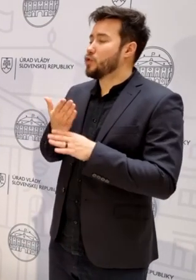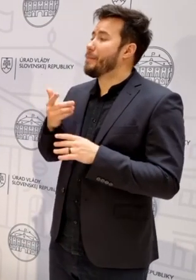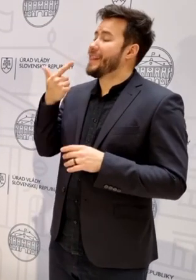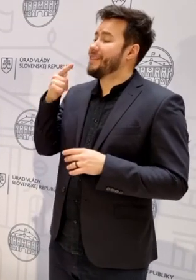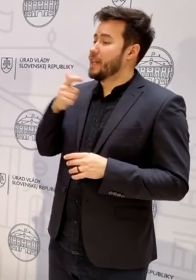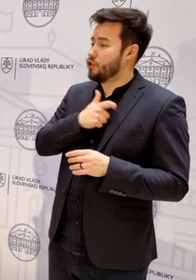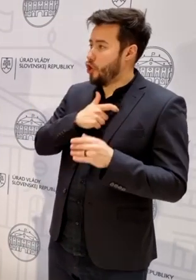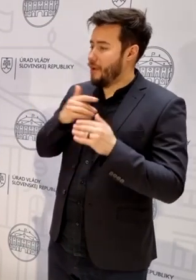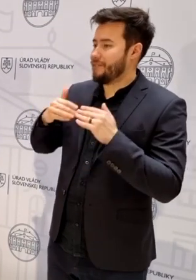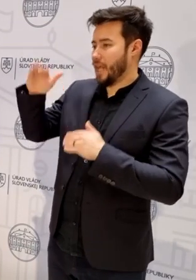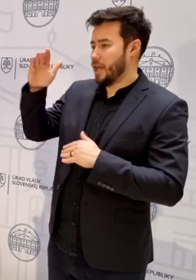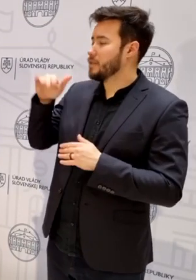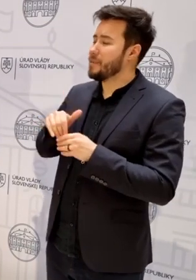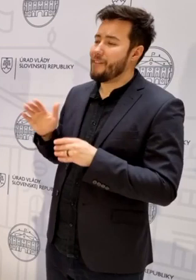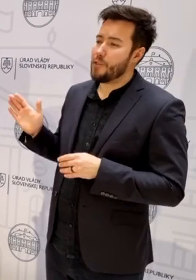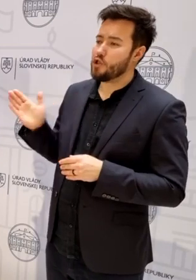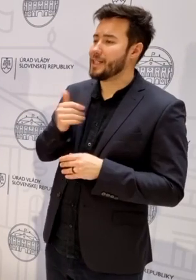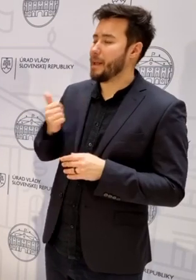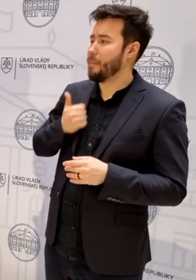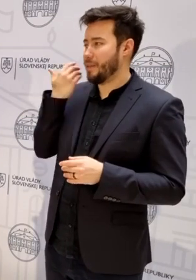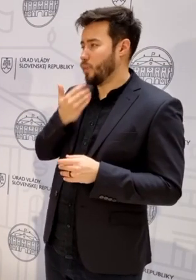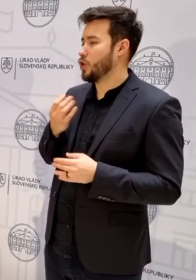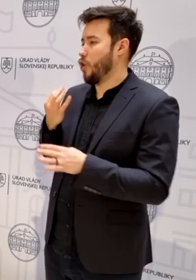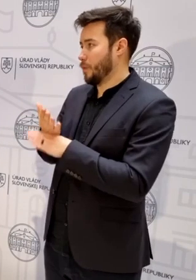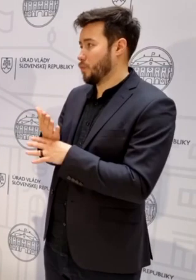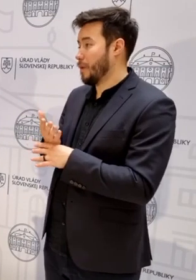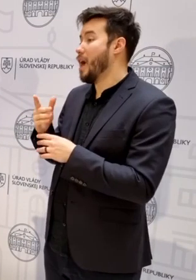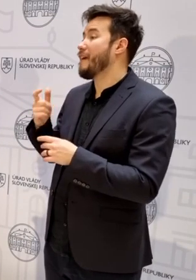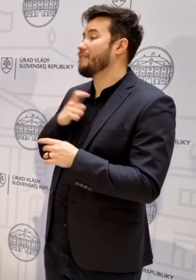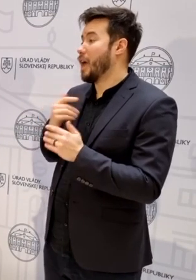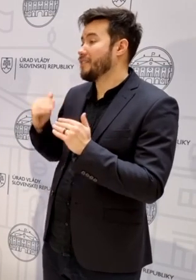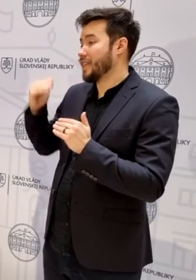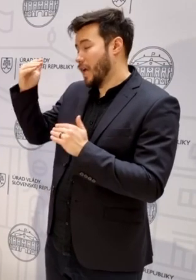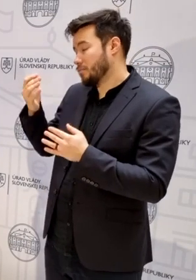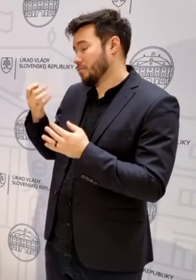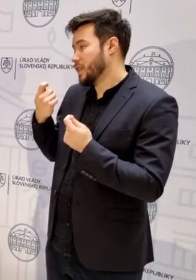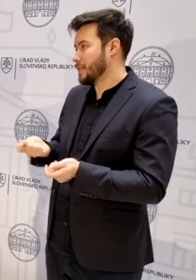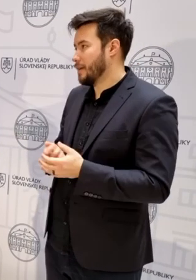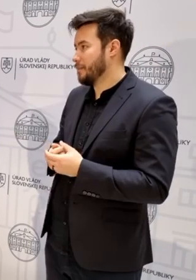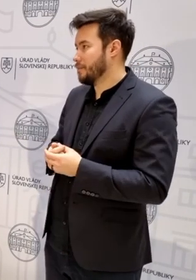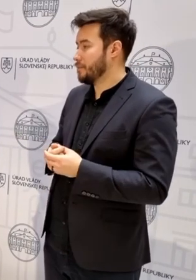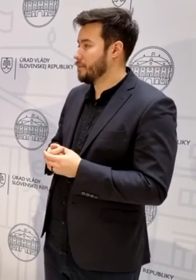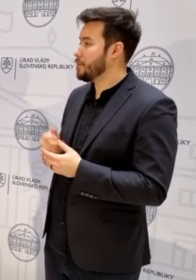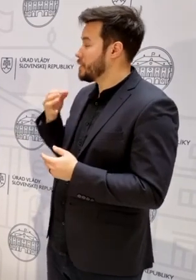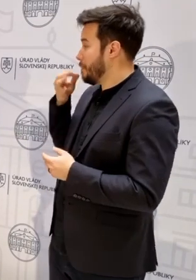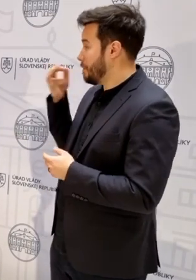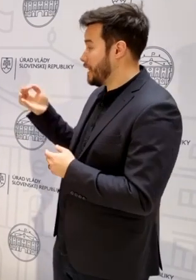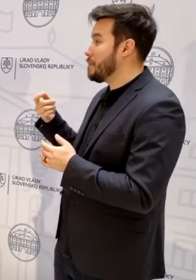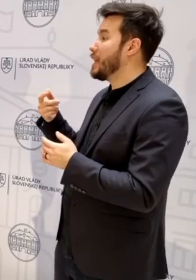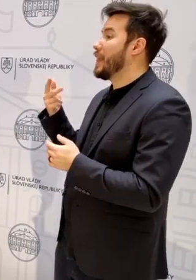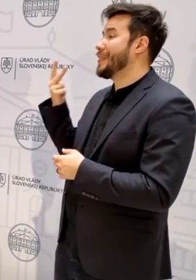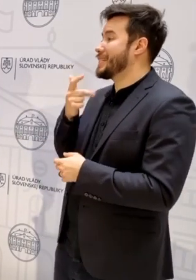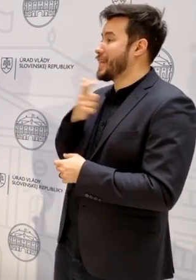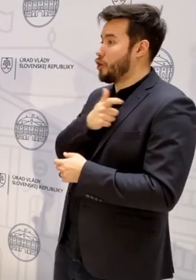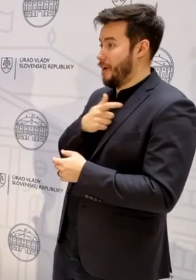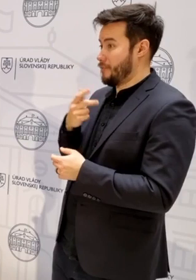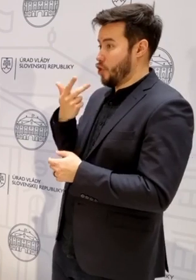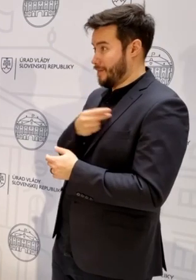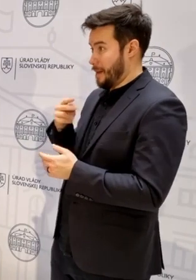podstate všetkým mladým ľuďom. A dá sa očkovať aj vo vyššom veku. Čiže aj dospelí hradené, aj keď to 30-tník sa